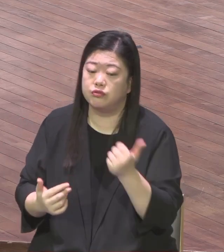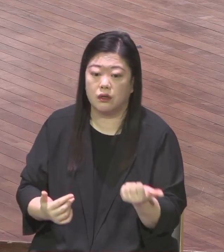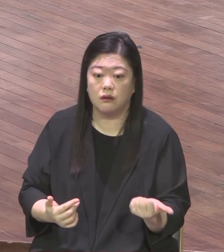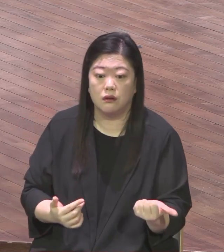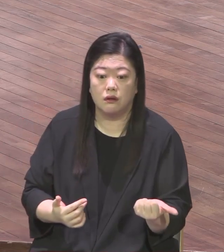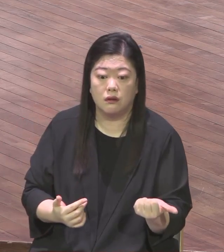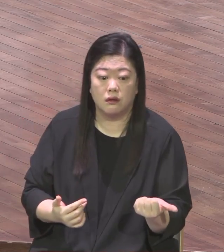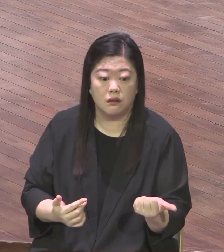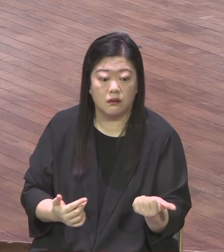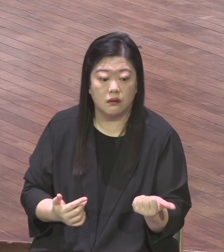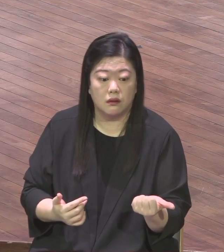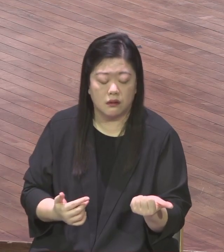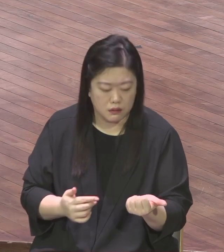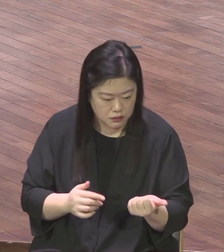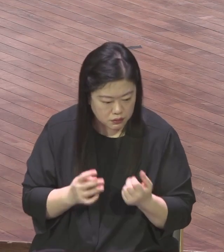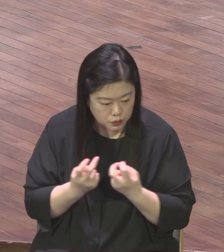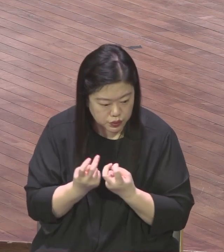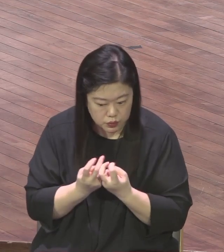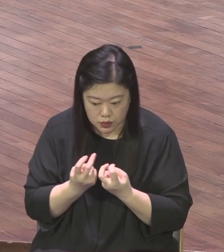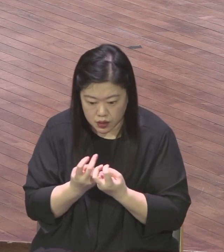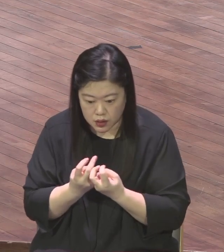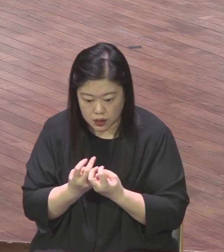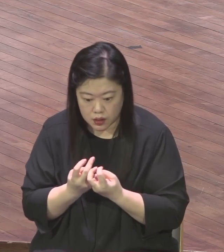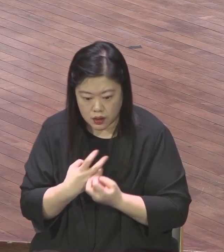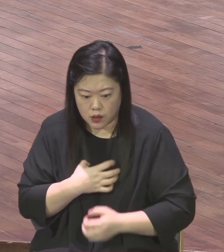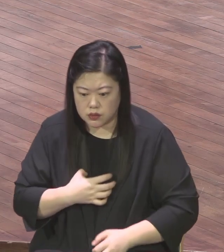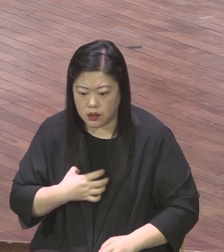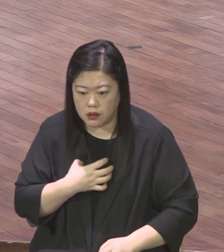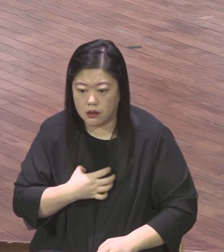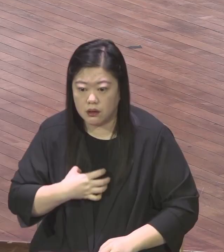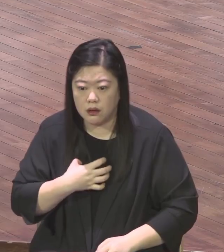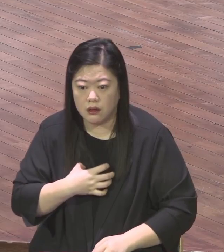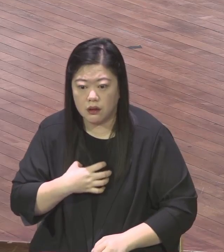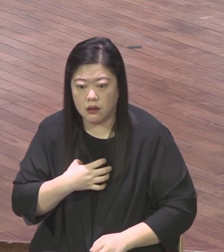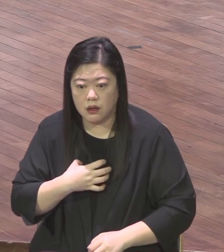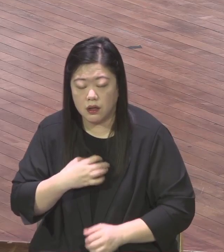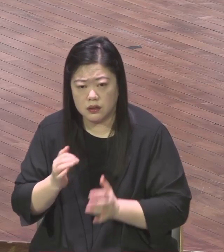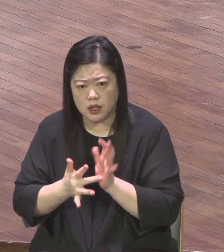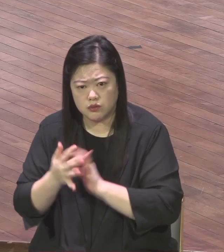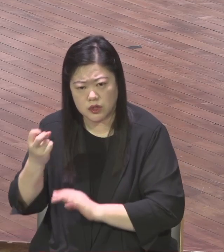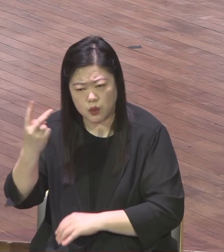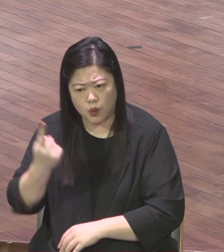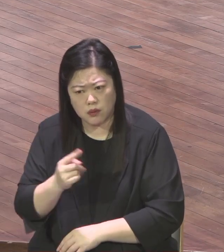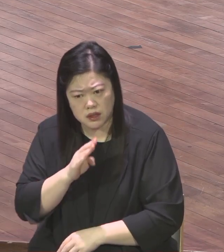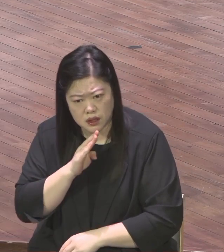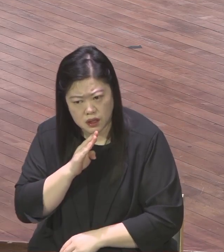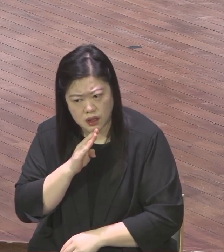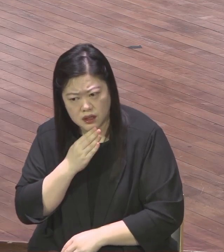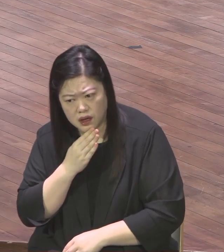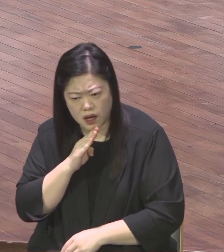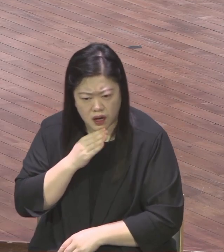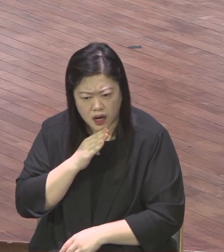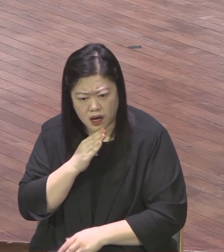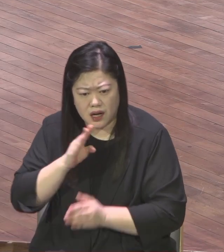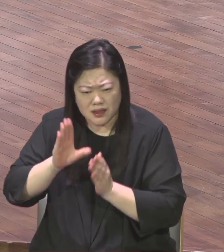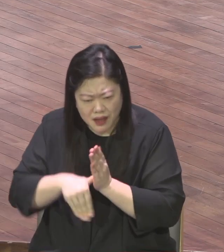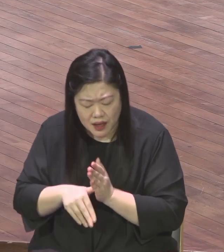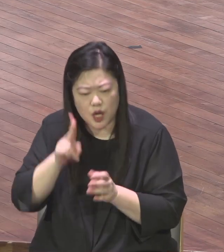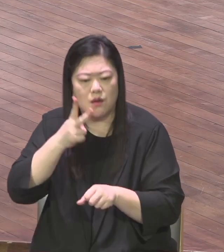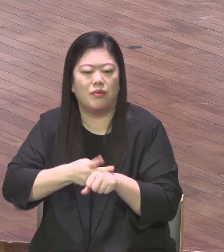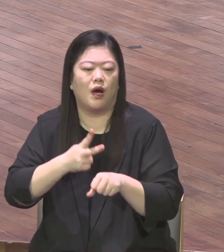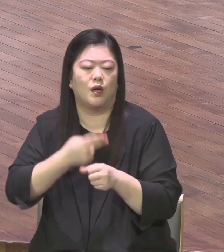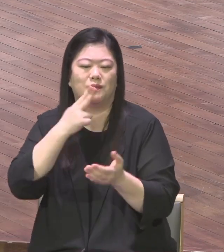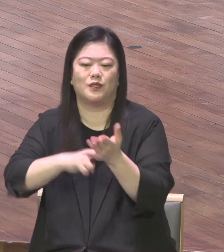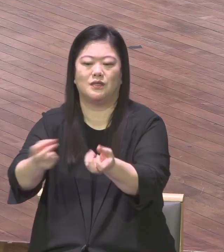성도들이 죽어간단 말이에요. 걱정이 생겼습니다. 여기에 대해서 사도 바울이 명쾌하게 오늘 본문을 통해서 답을 주고